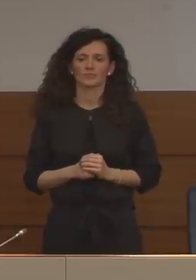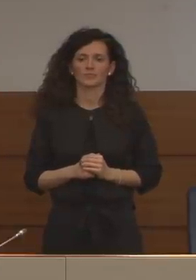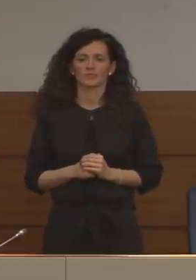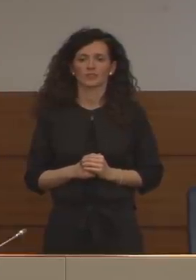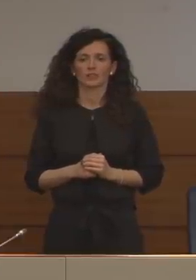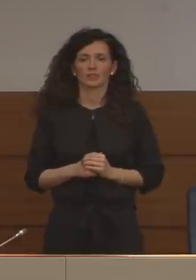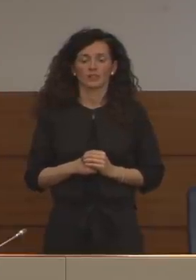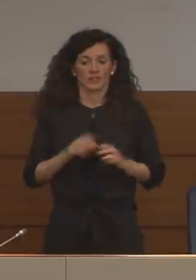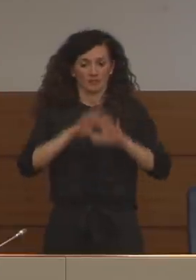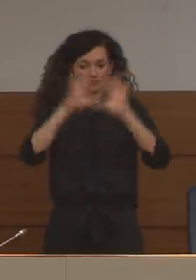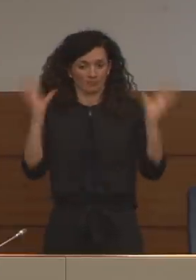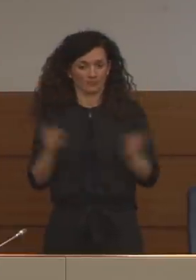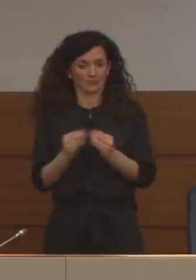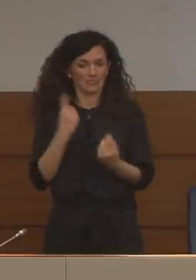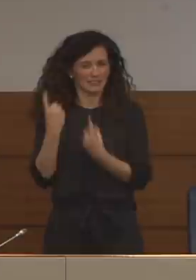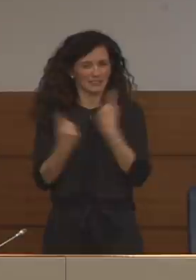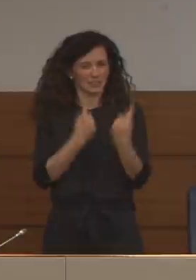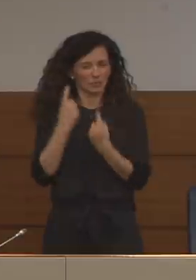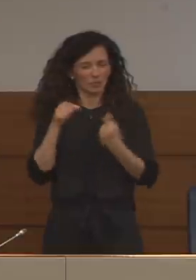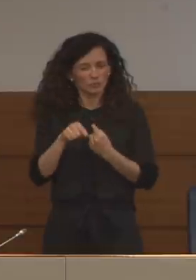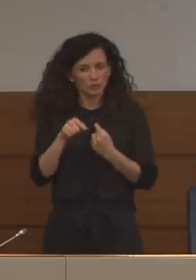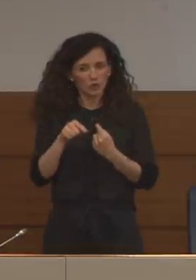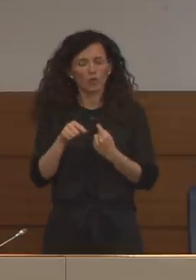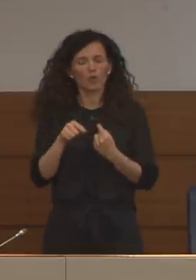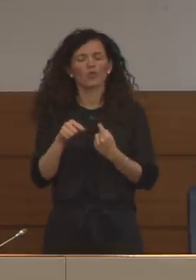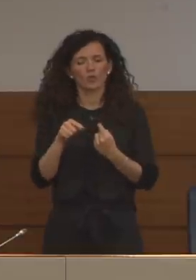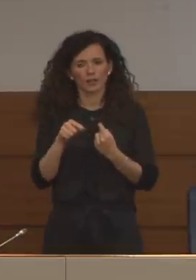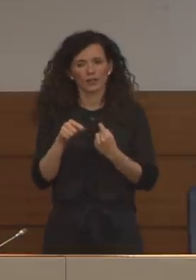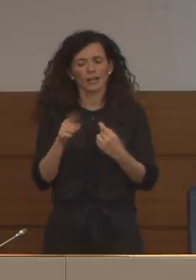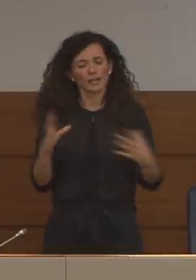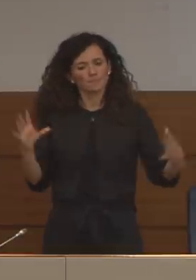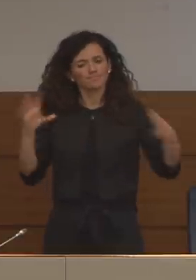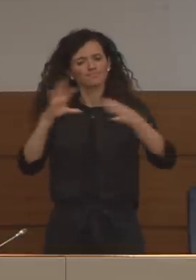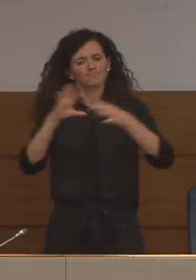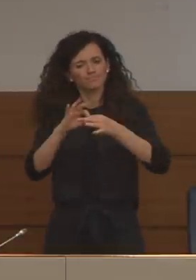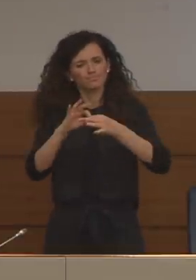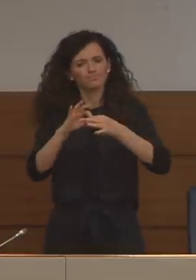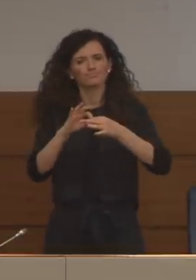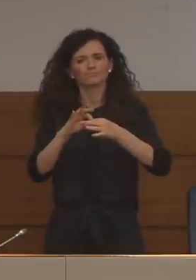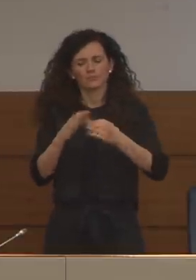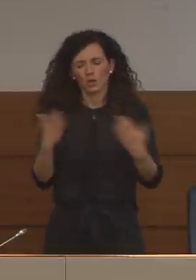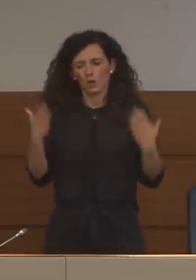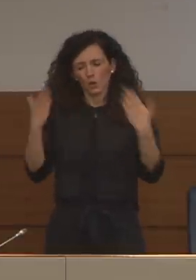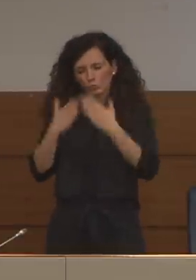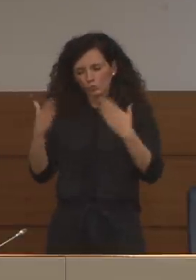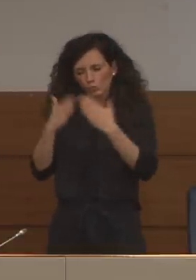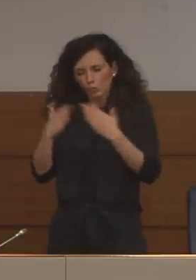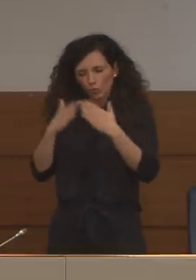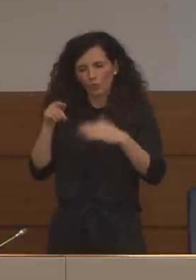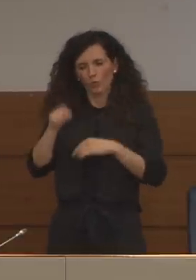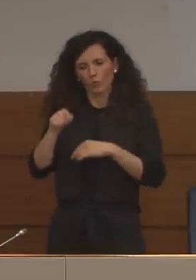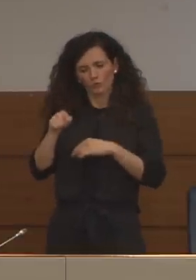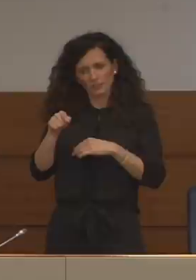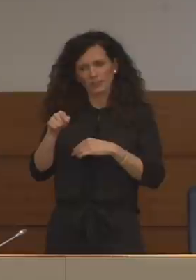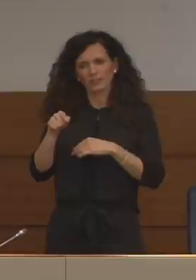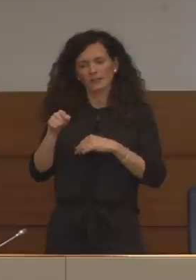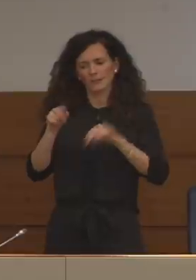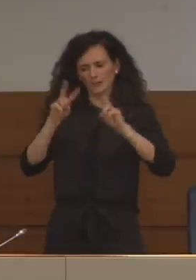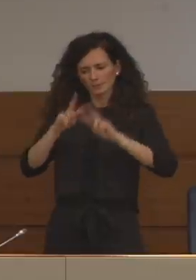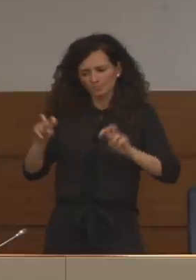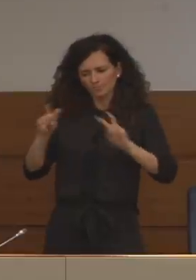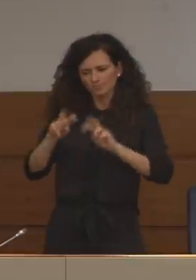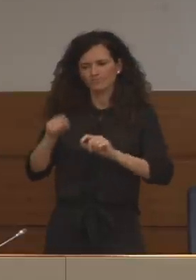imminente di studi rigorosamente condotti che vadano a testare e